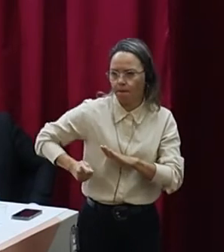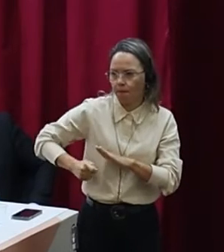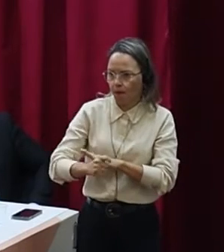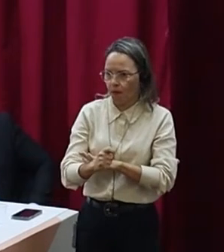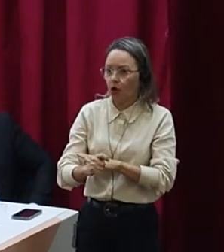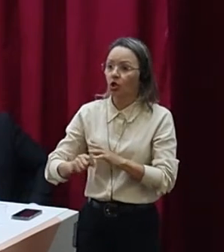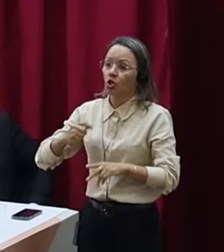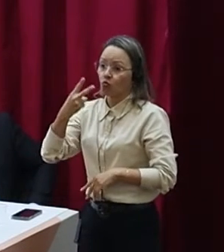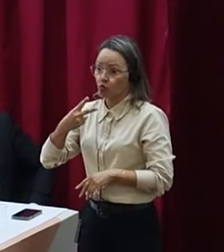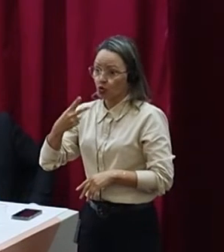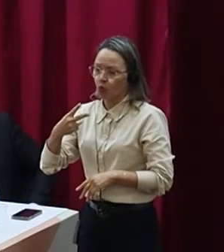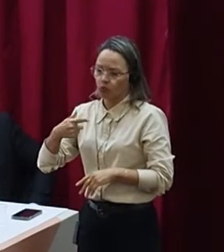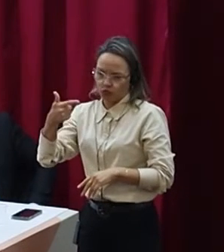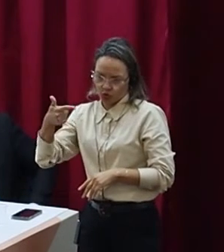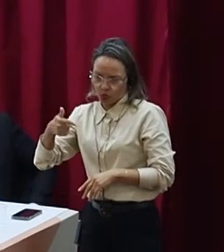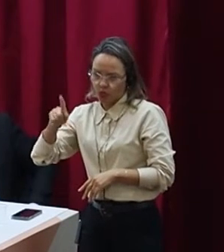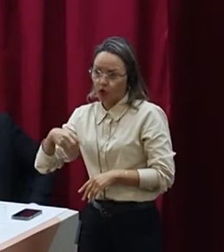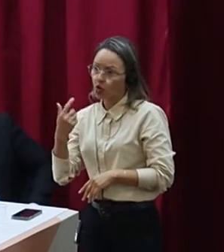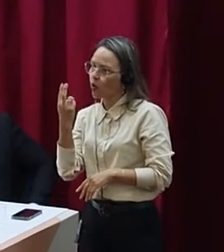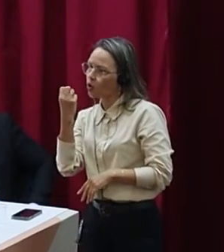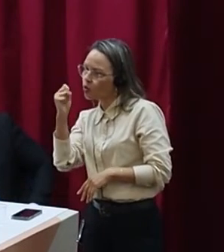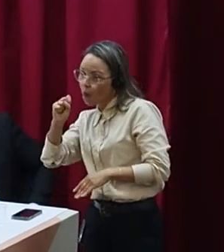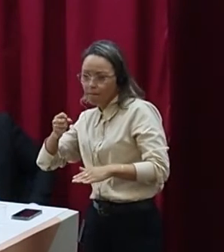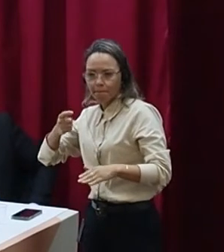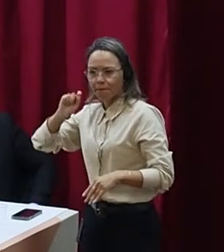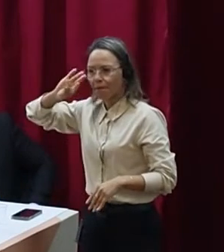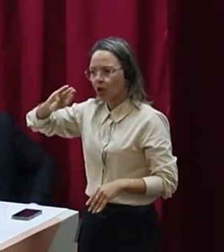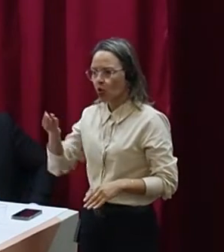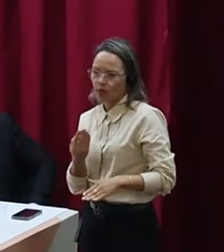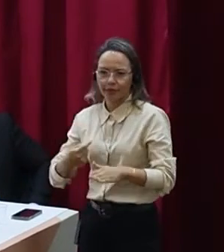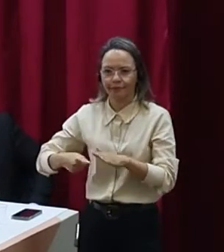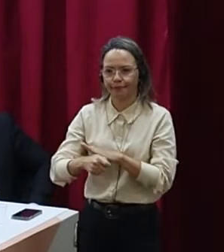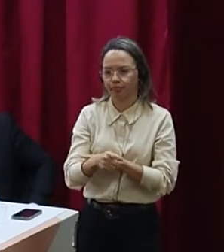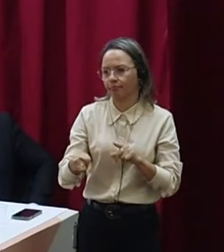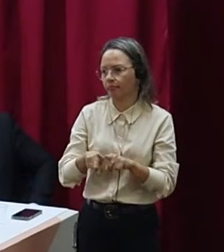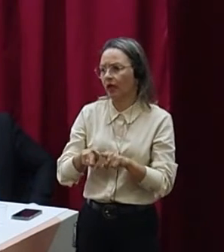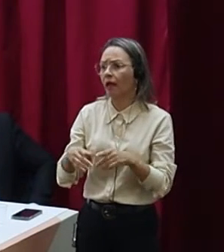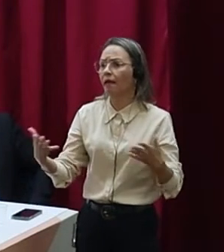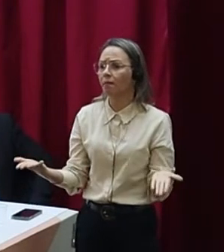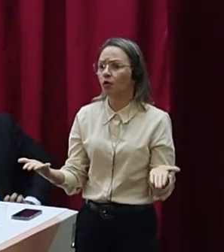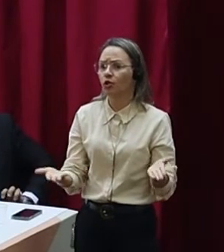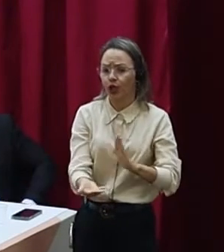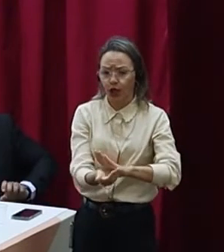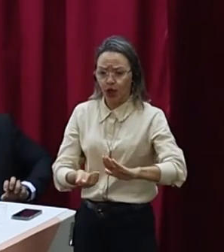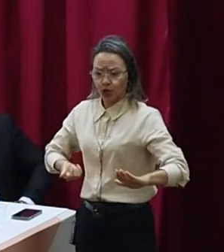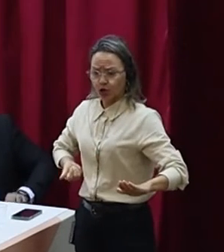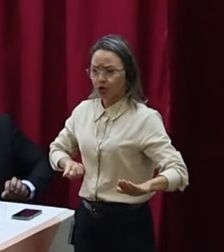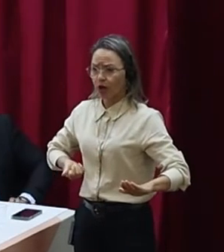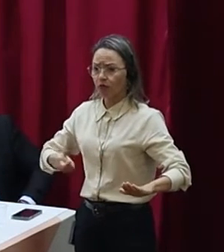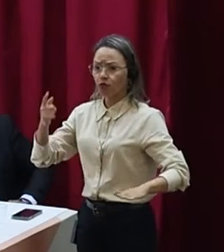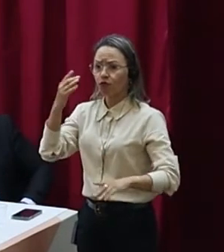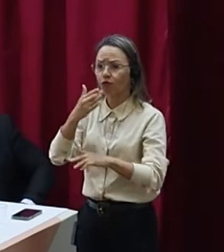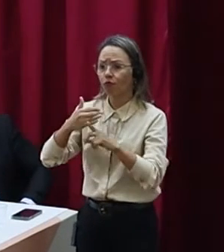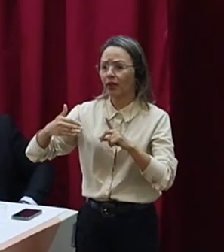Más se le quita a ese gobierno y recortan, dejan a 4.000 millones el presupuesto de la secretaría. De 8,